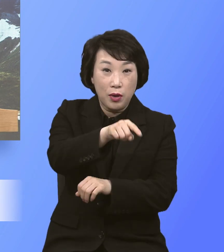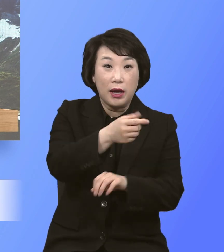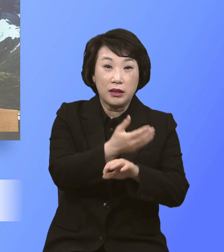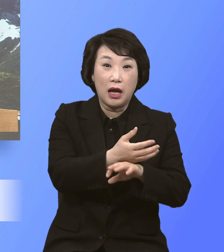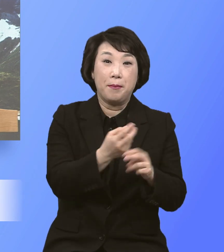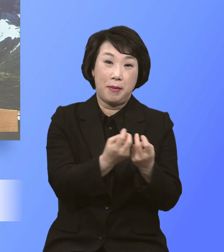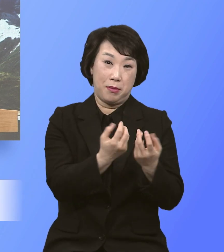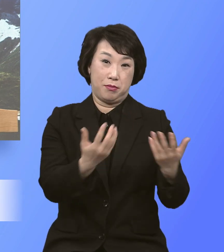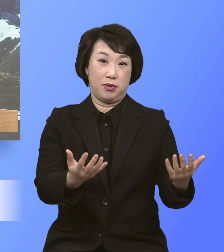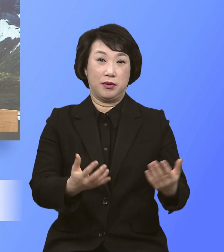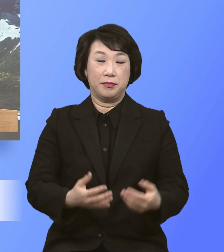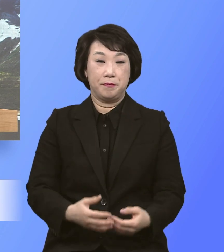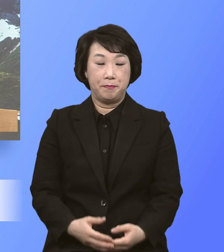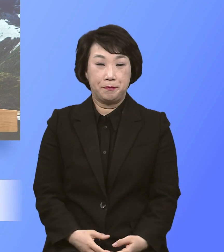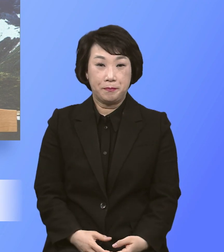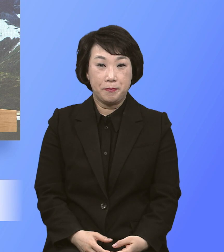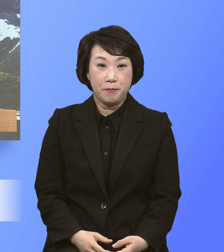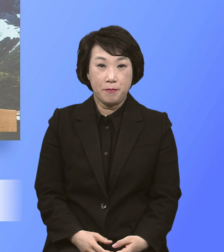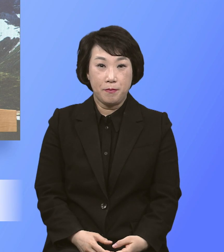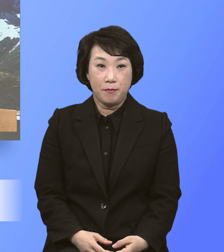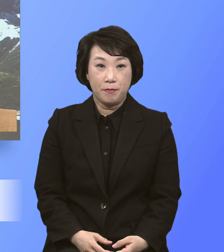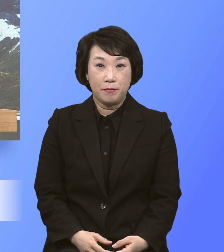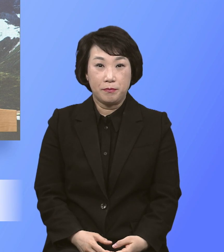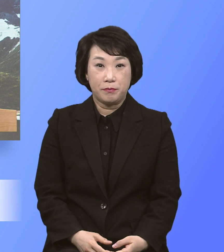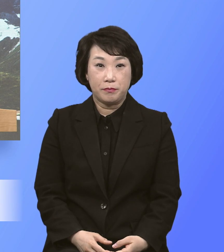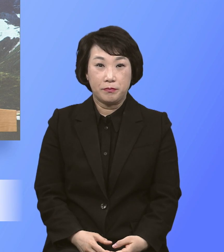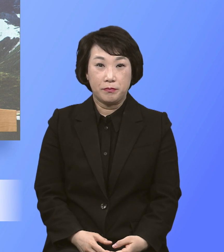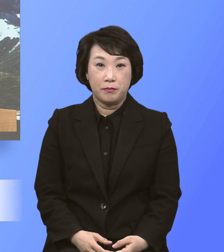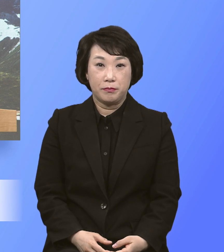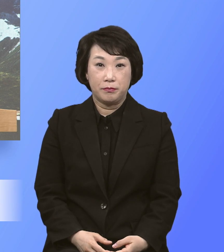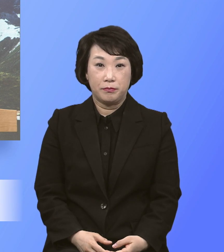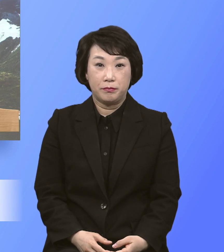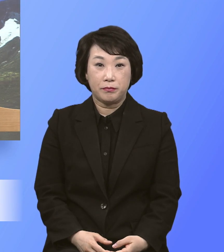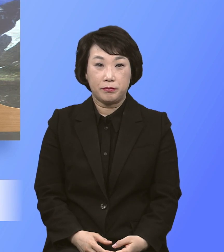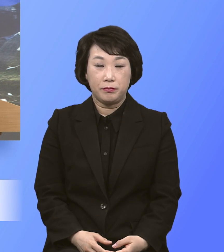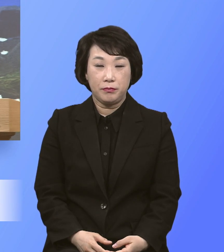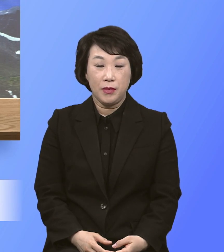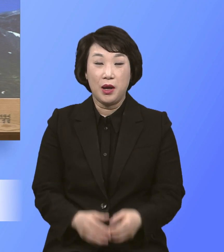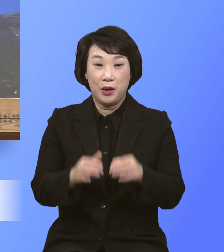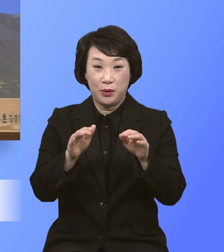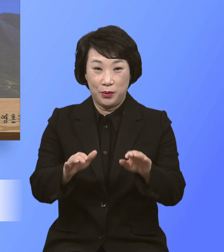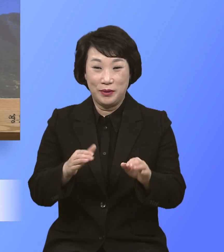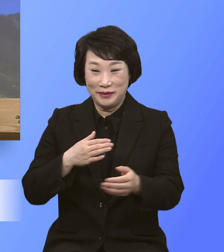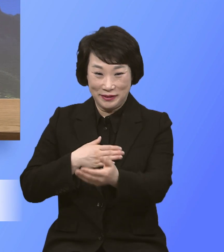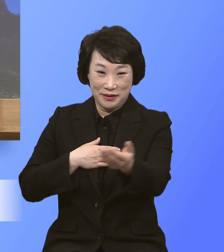방법은 전혀 없다는 사실을 알아요. 오늘